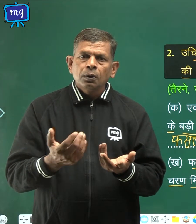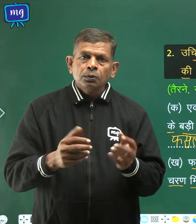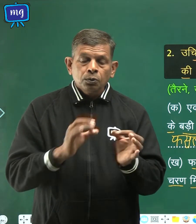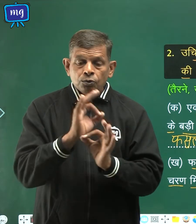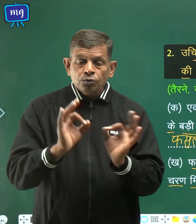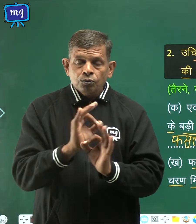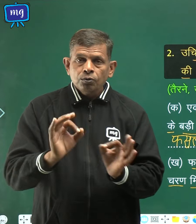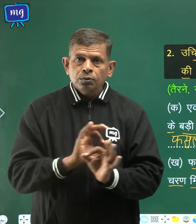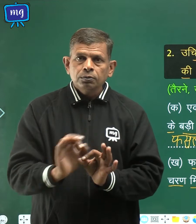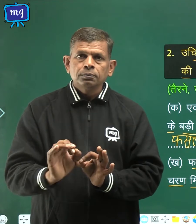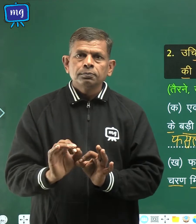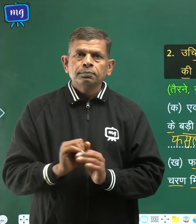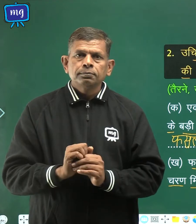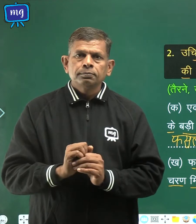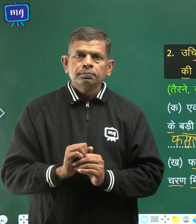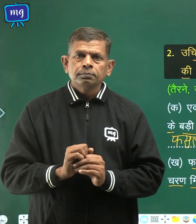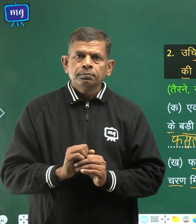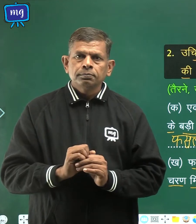तैयारी।